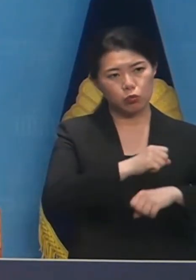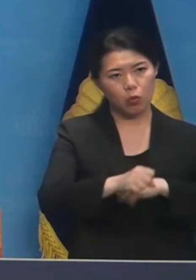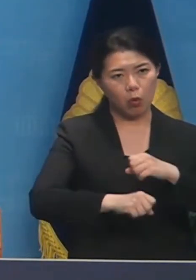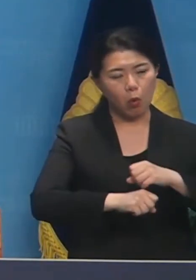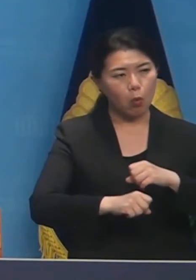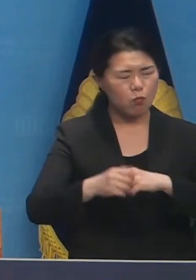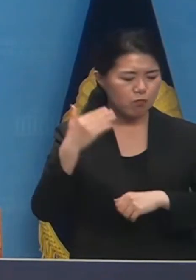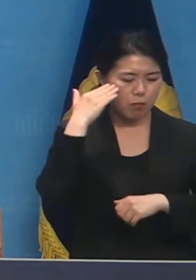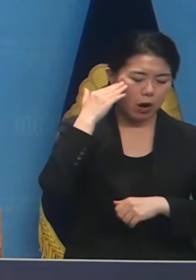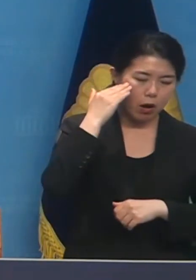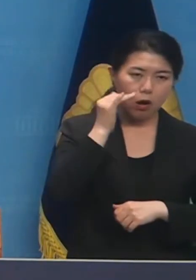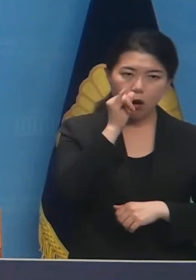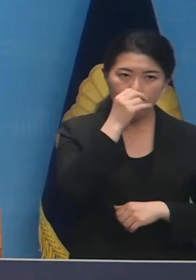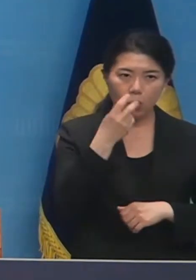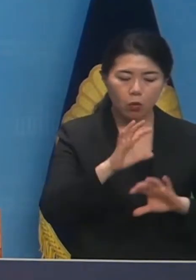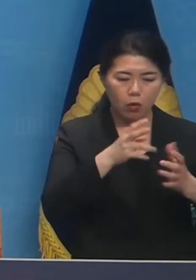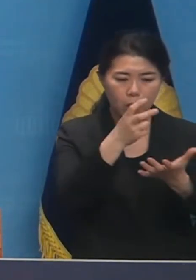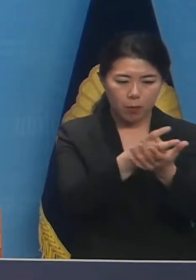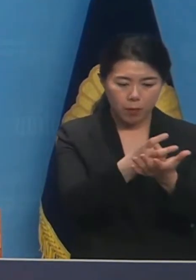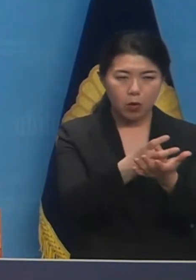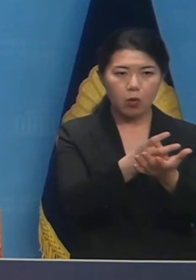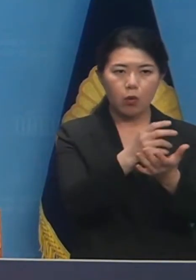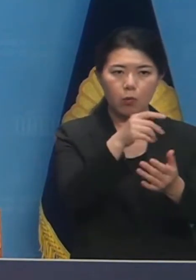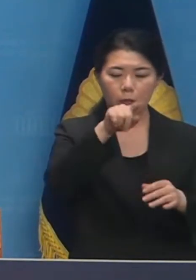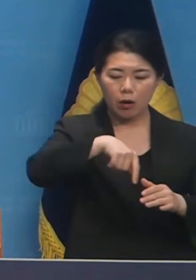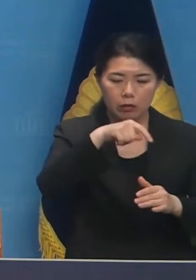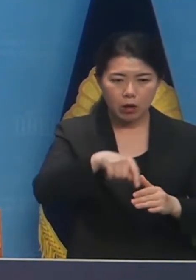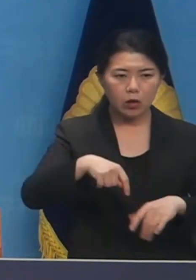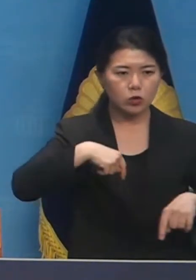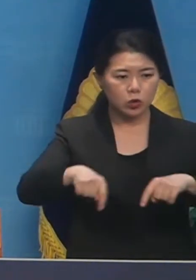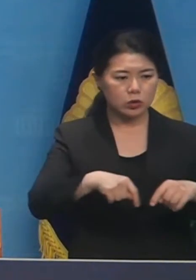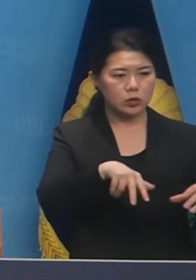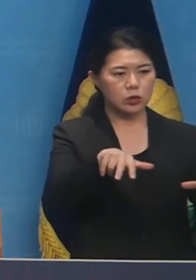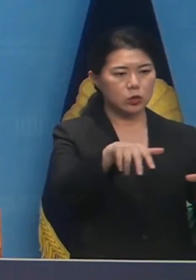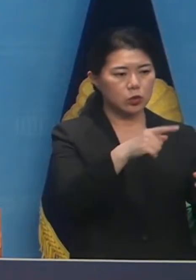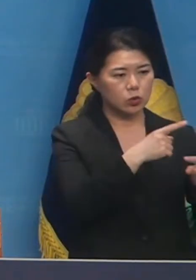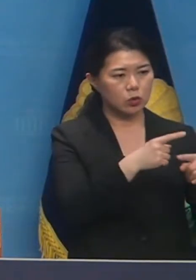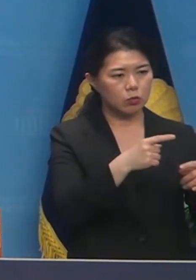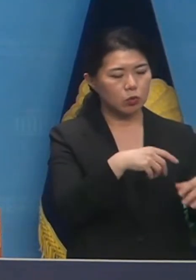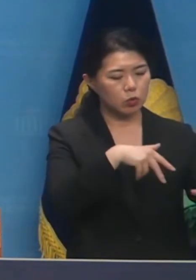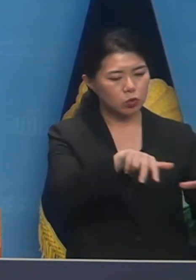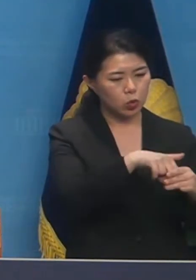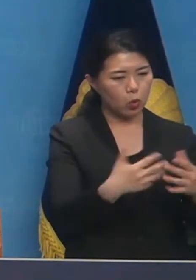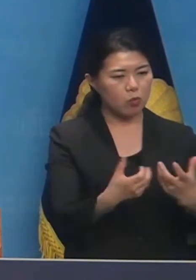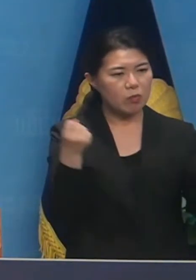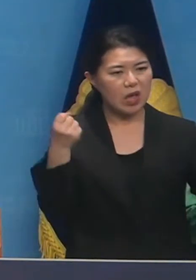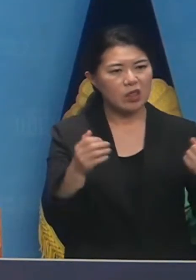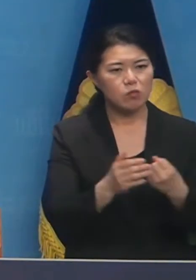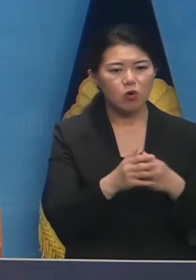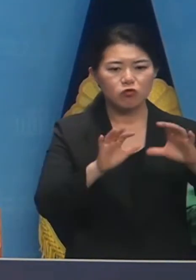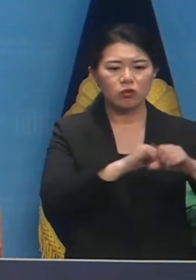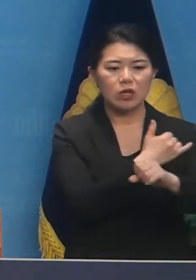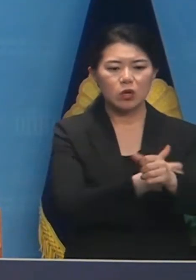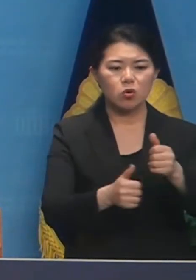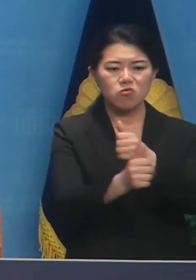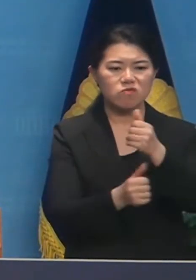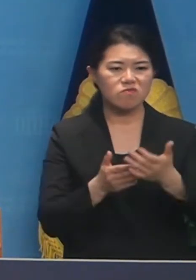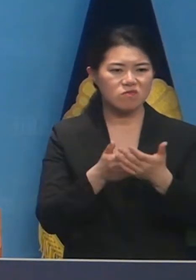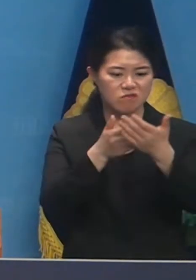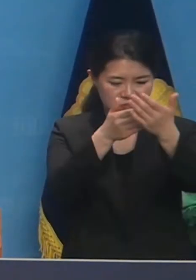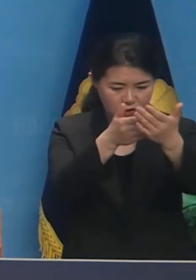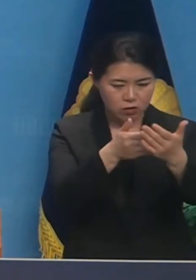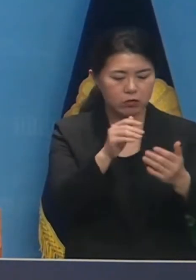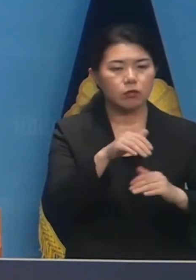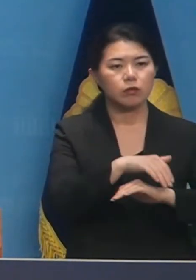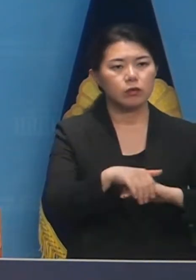위배되었고, 우리 헌법상에 주어진 정교 분리 원칙이 위배되었기 때문에 이에 대해서 국가인권위원회에서 한번 진정을 해가지고 조치를